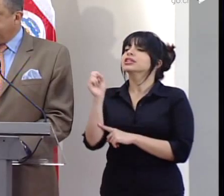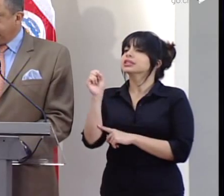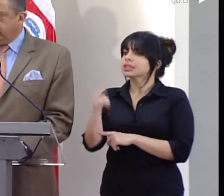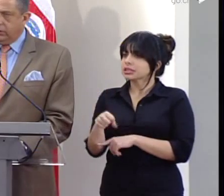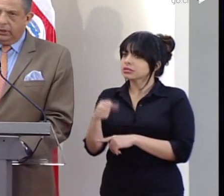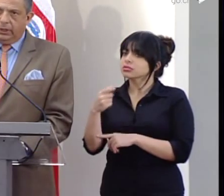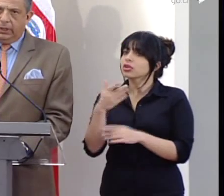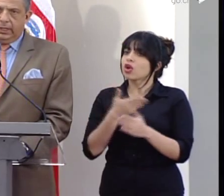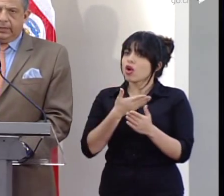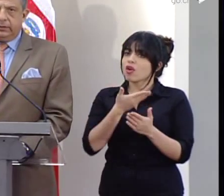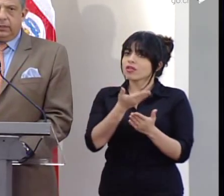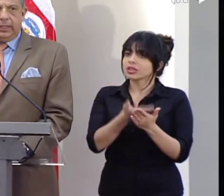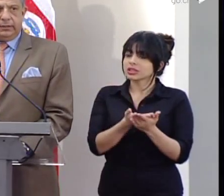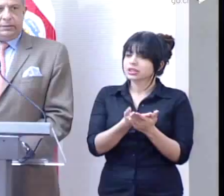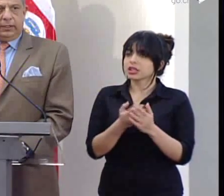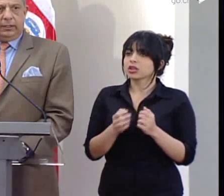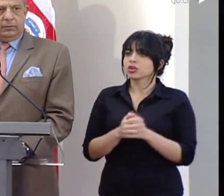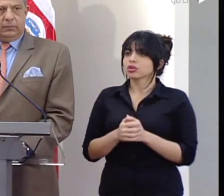le habrían ofrecido